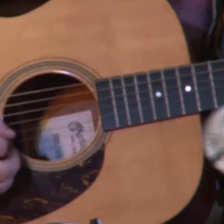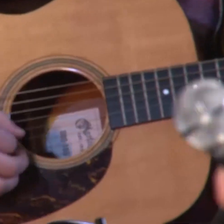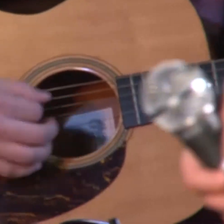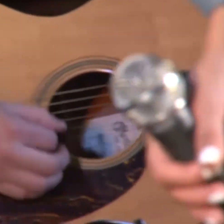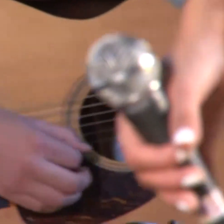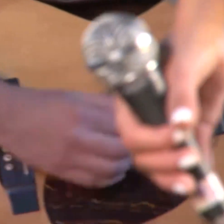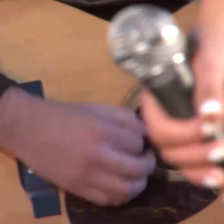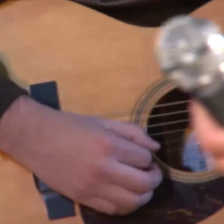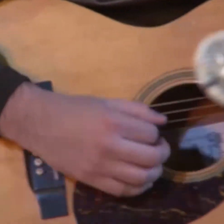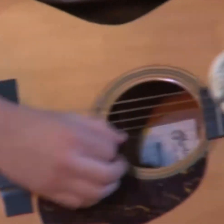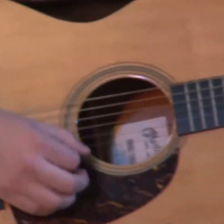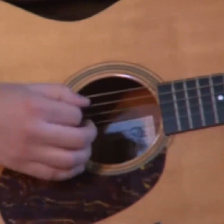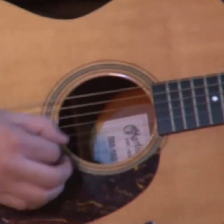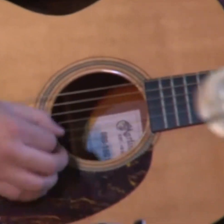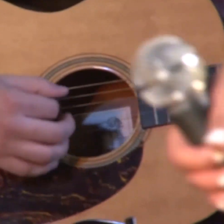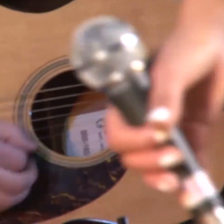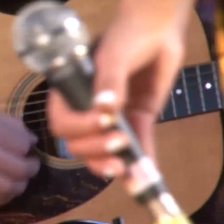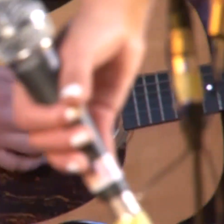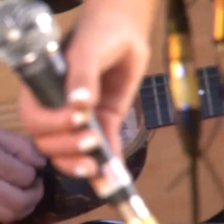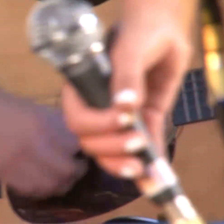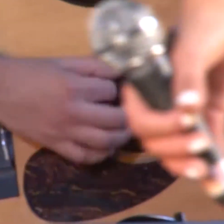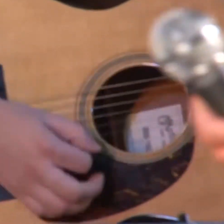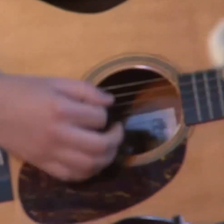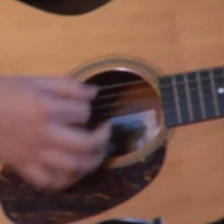te ensinará.